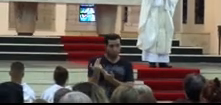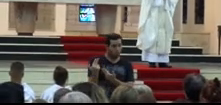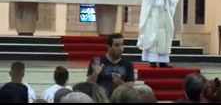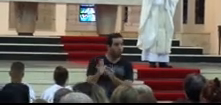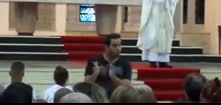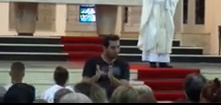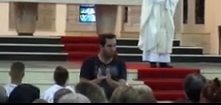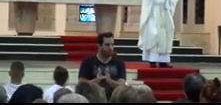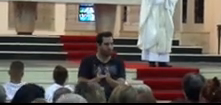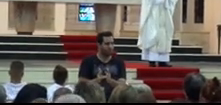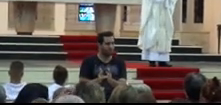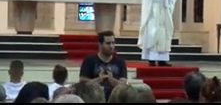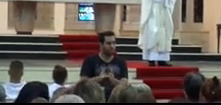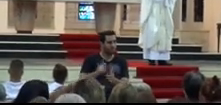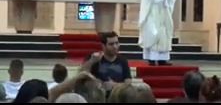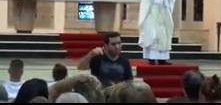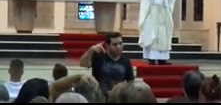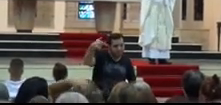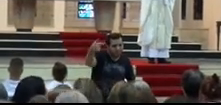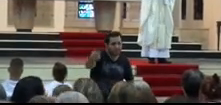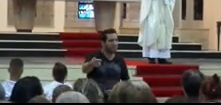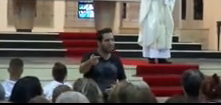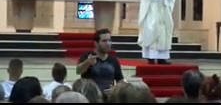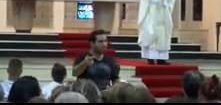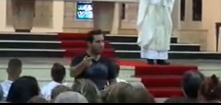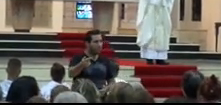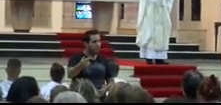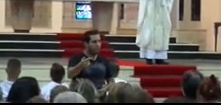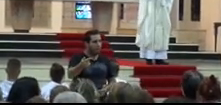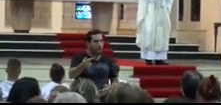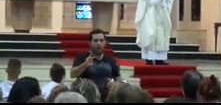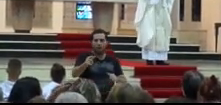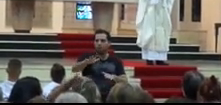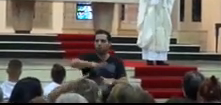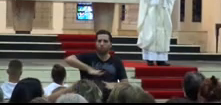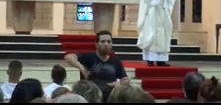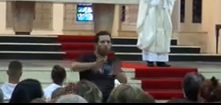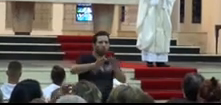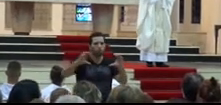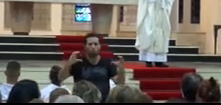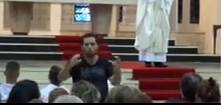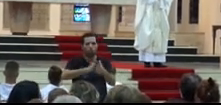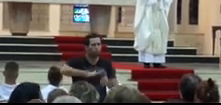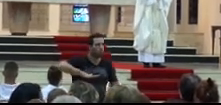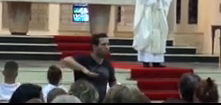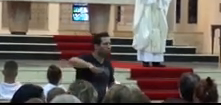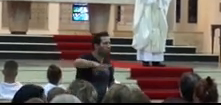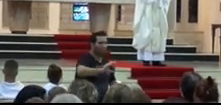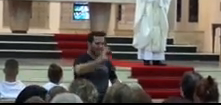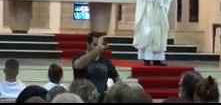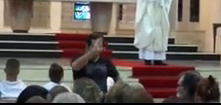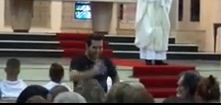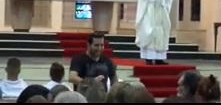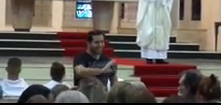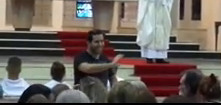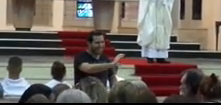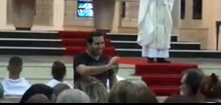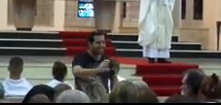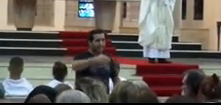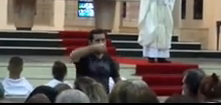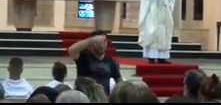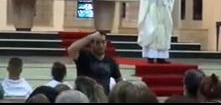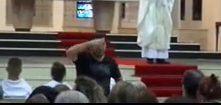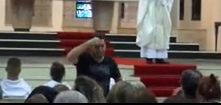nós, de fato, possamos nos qualificar como uma comunidade cristã, povo de Deus,